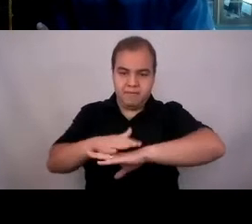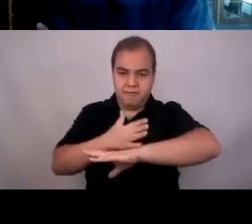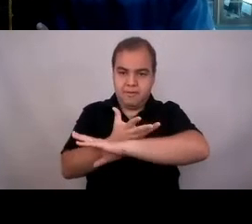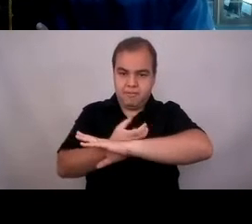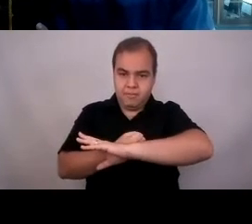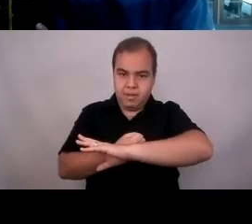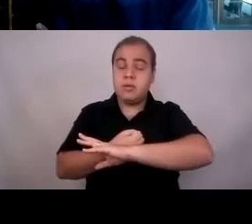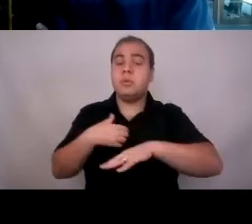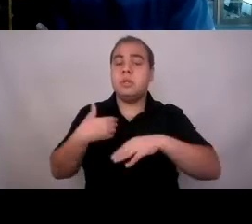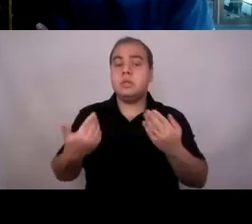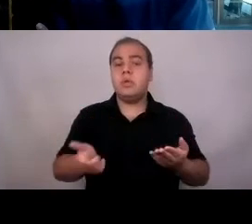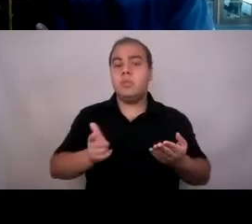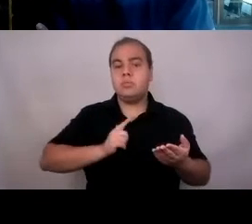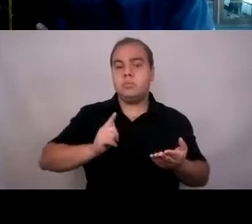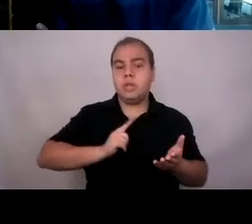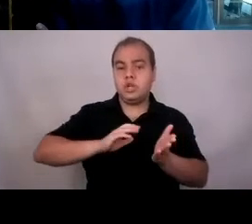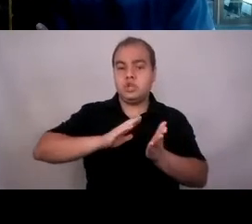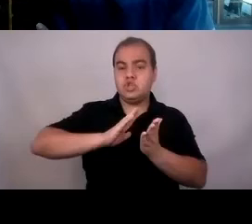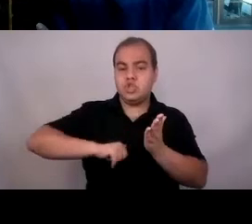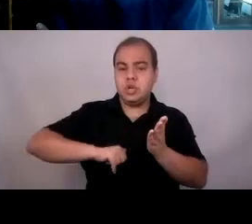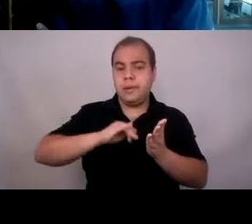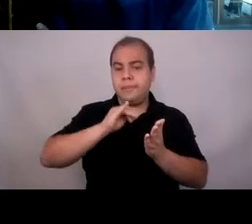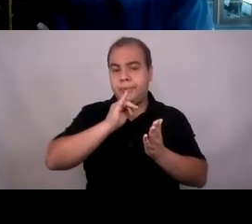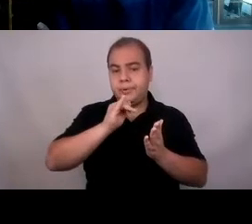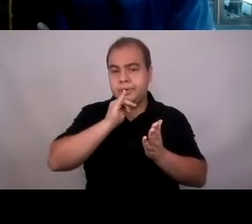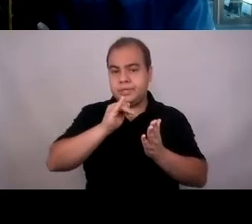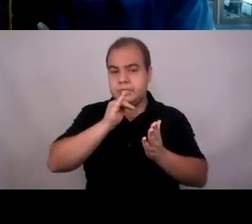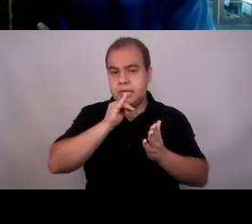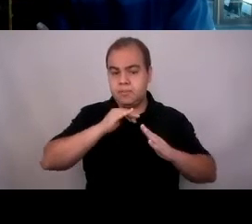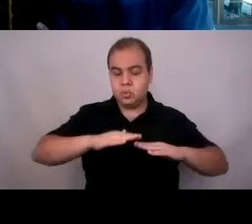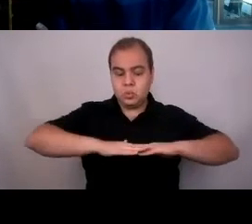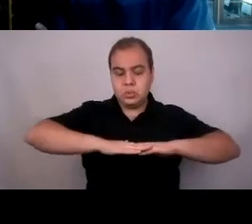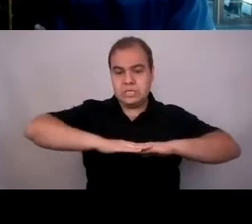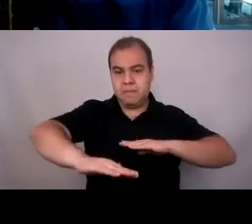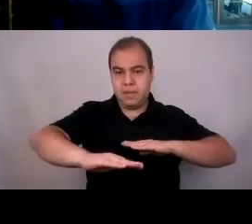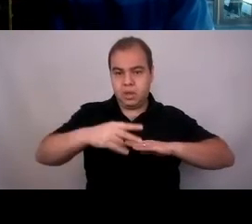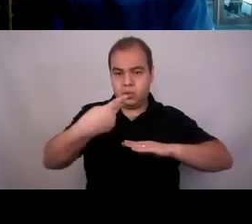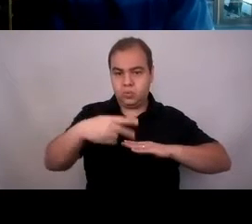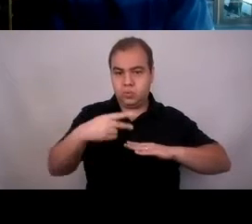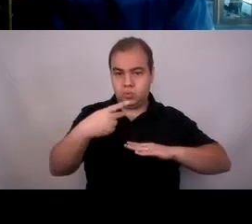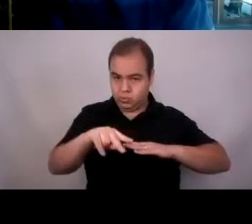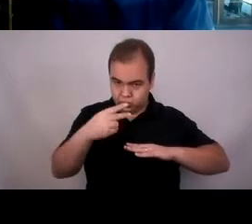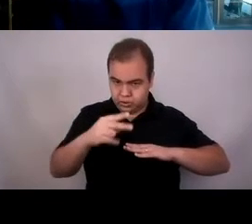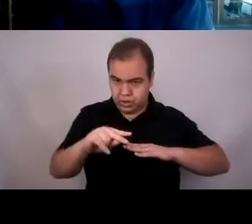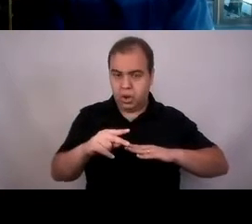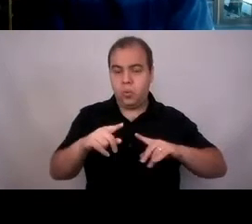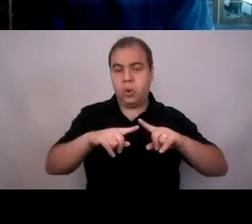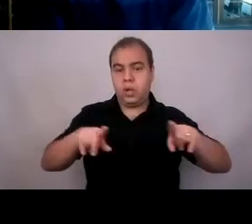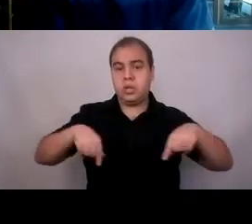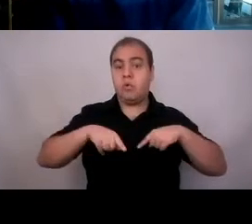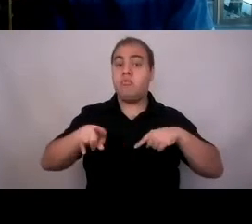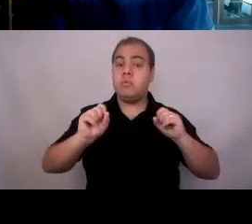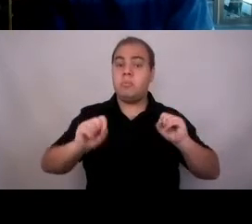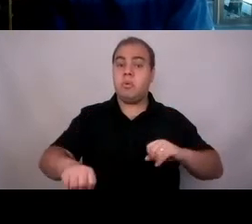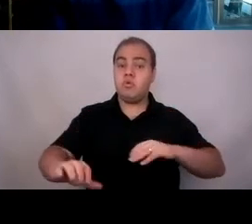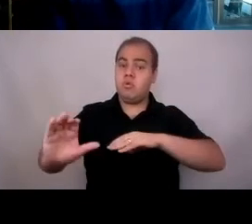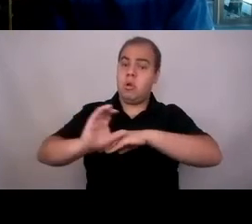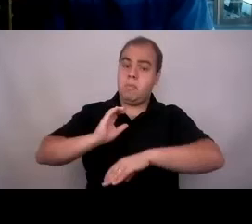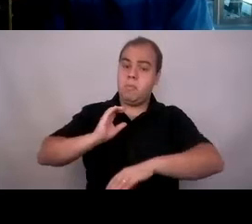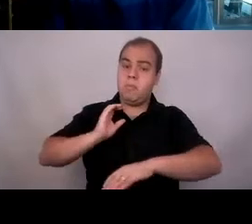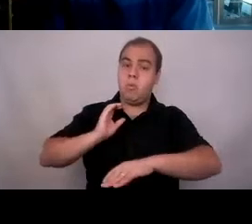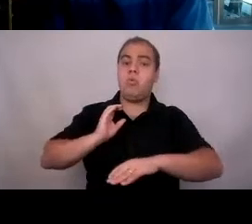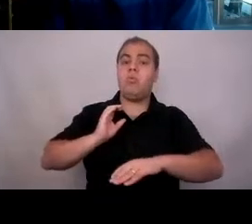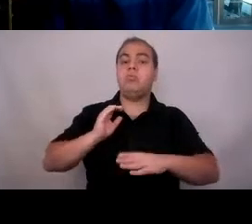quiser remover um pedaço de cimento do seu quintal, você também pode receber um reembolso para um máximo